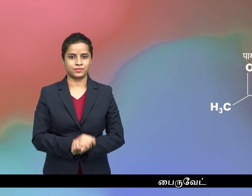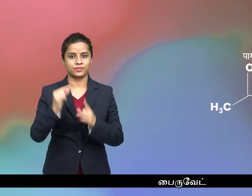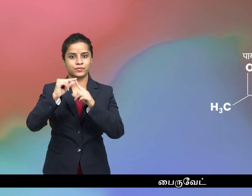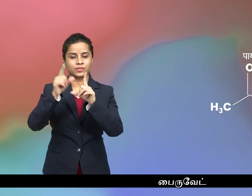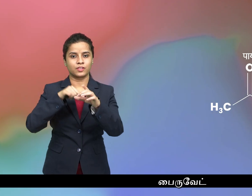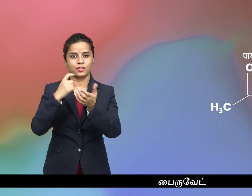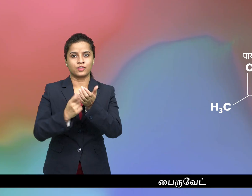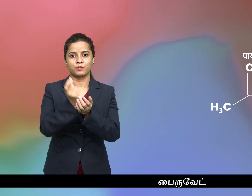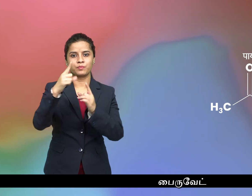பைருவேட்,